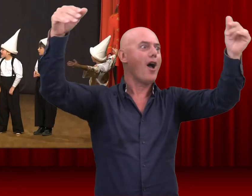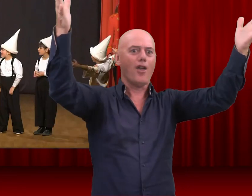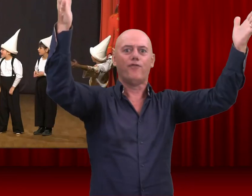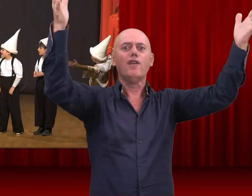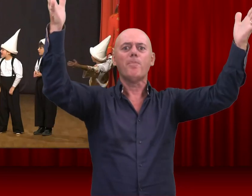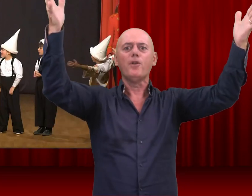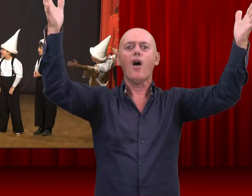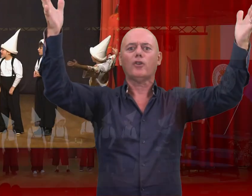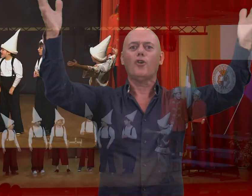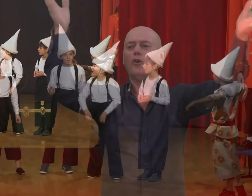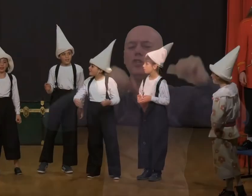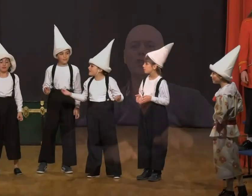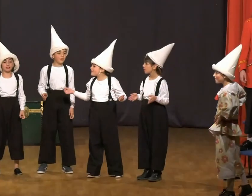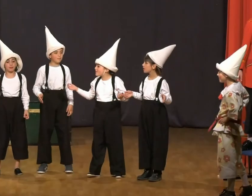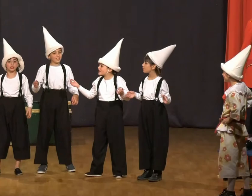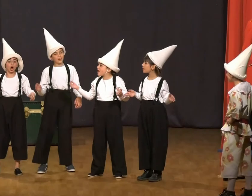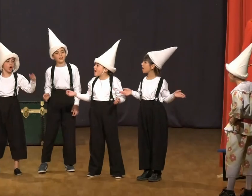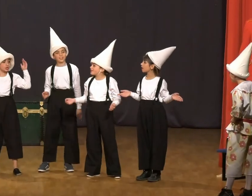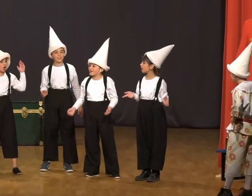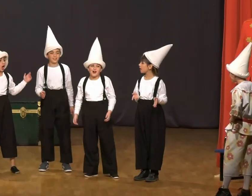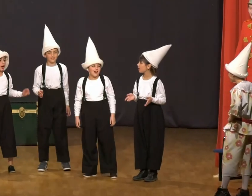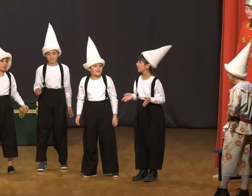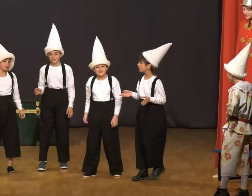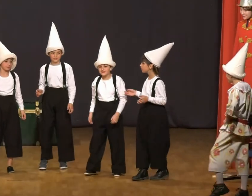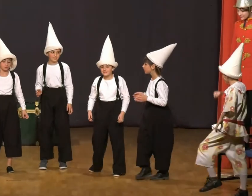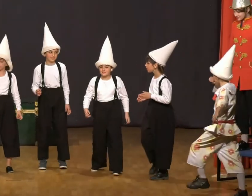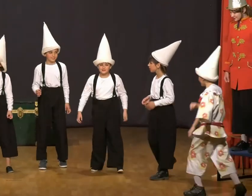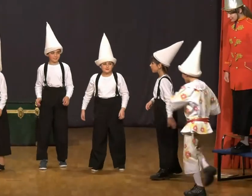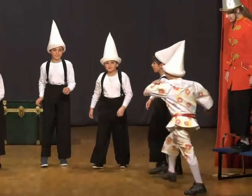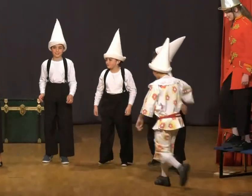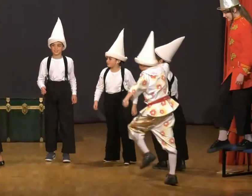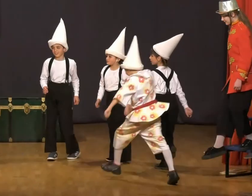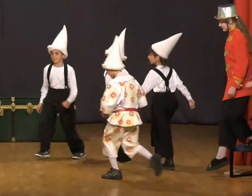Evviva! Evviva Pinocchio! Evviva Pinocchio!